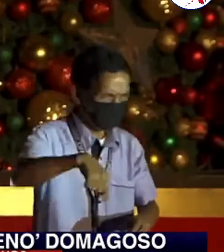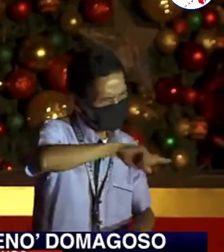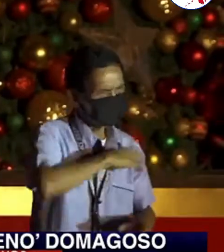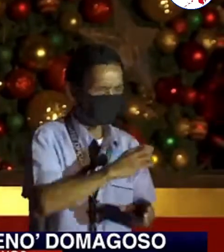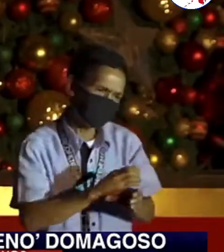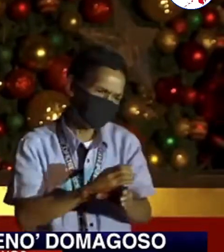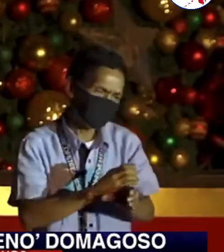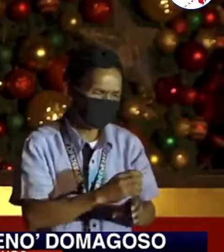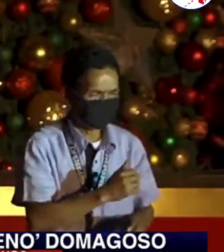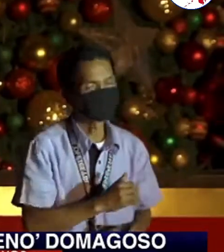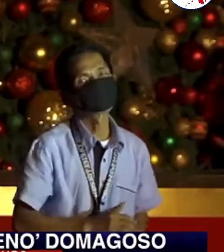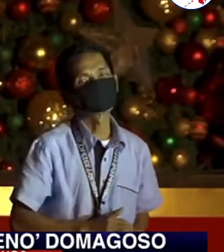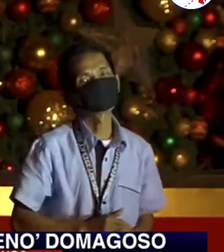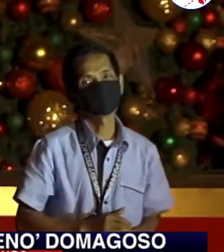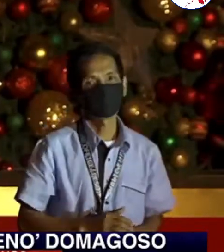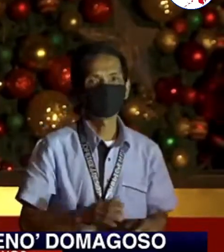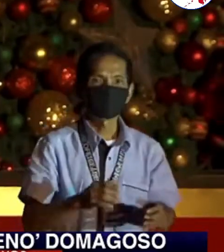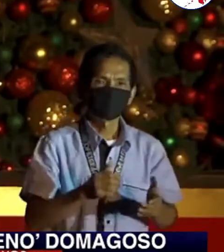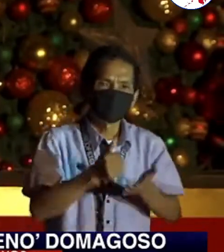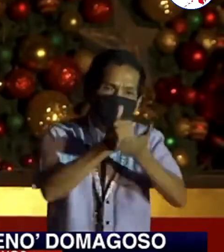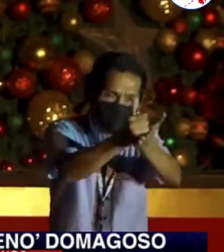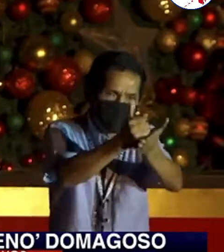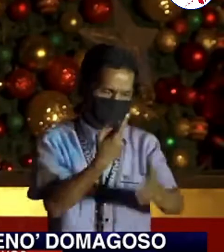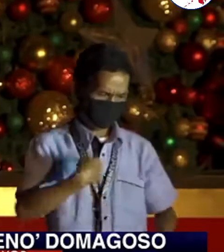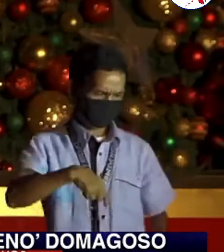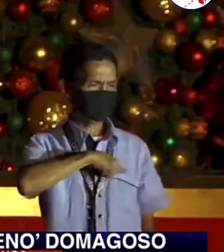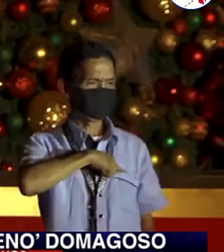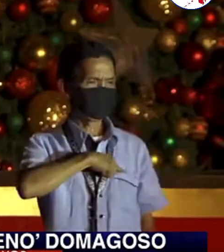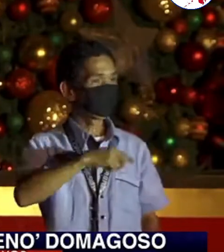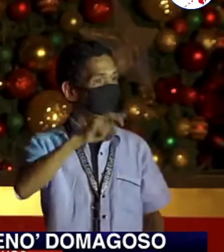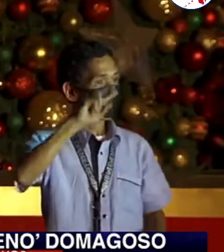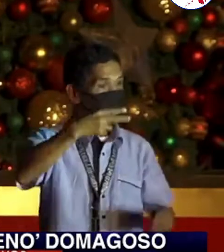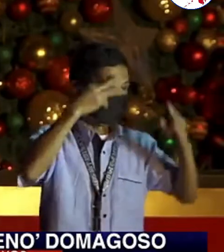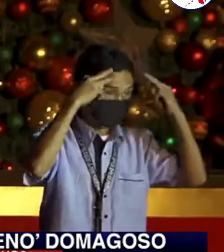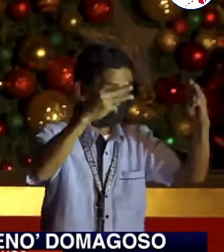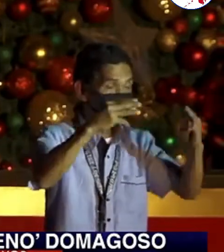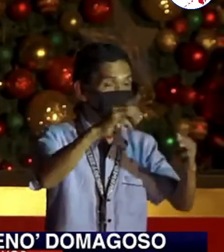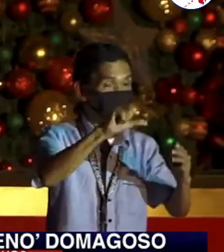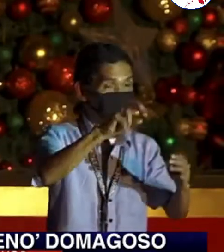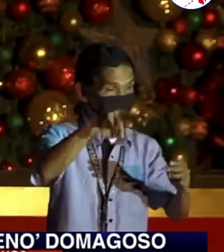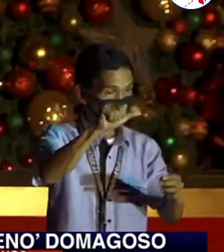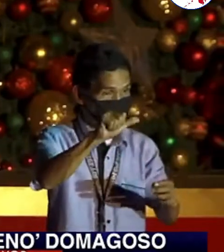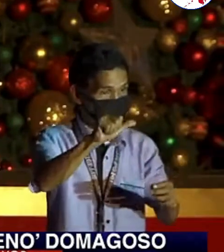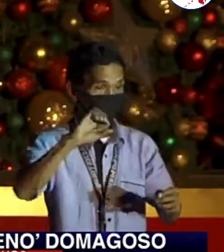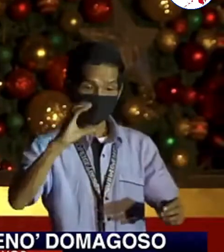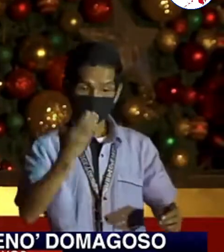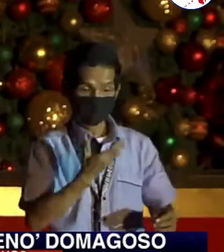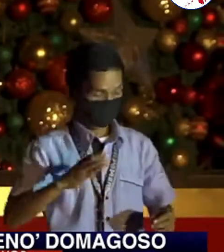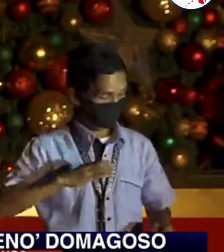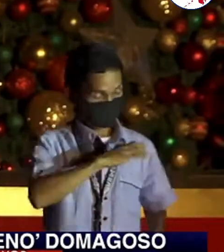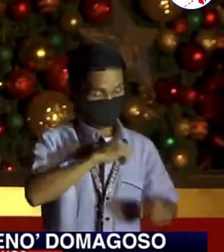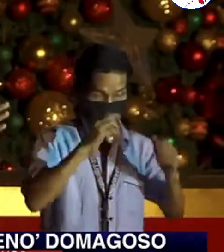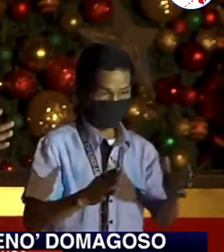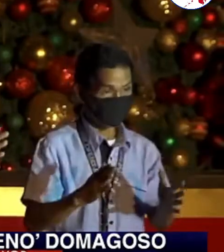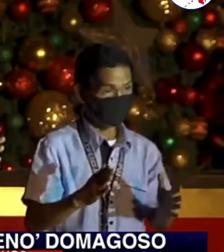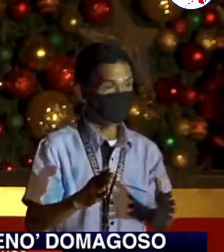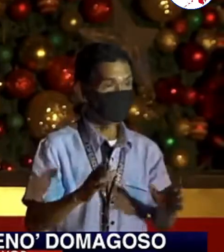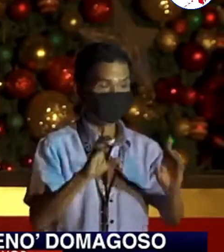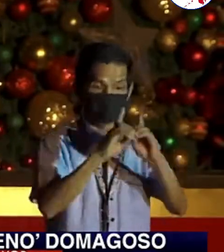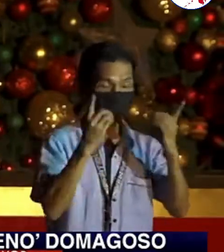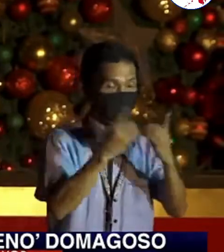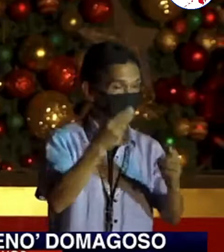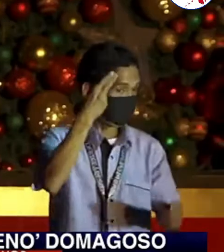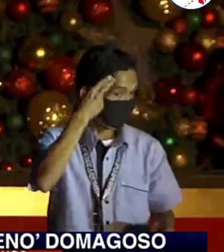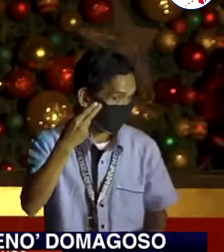kapwa. Tulungan ninyo po kami ni Vice Mayor Hani Lacuna at ng mga kusihal at ng mga department